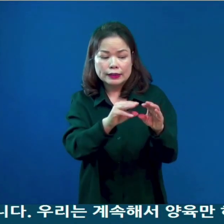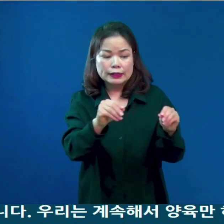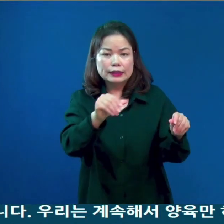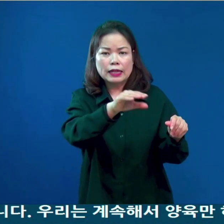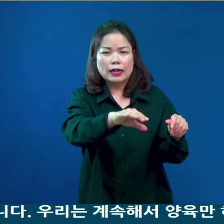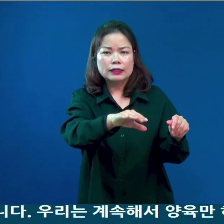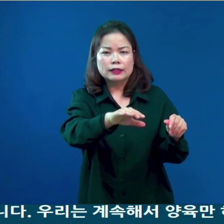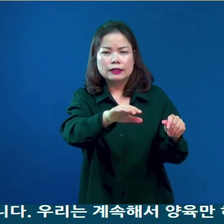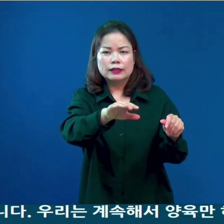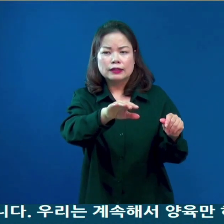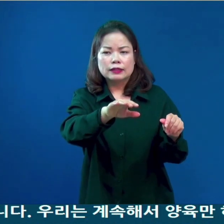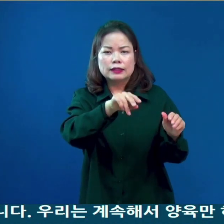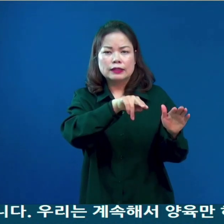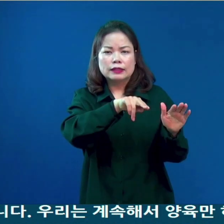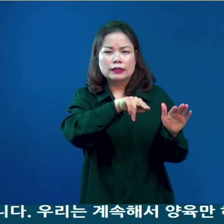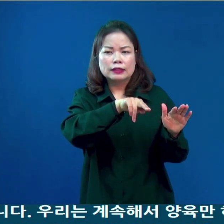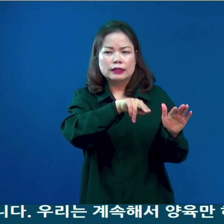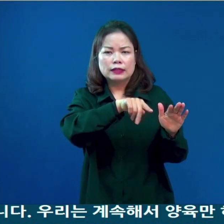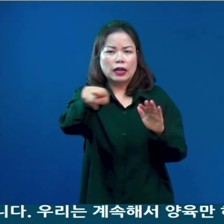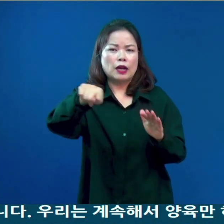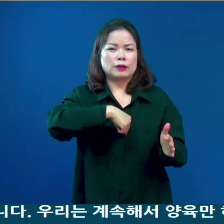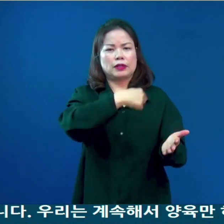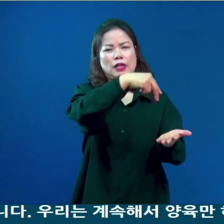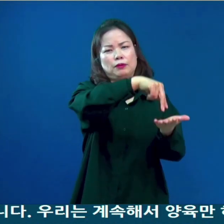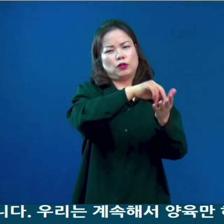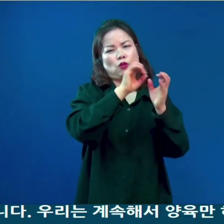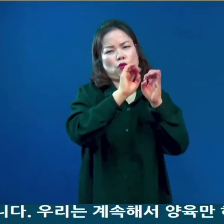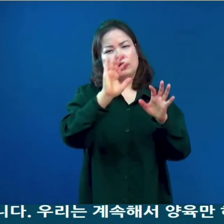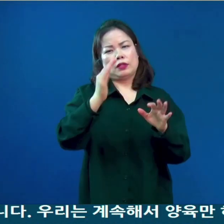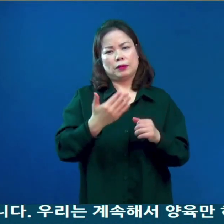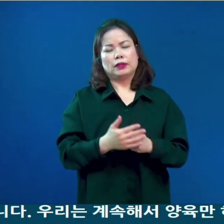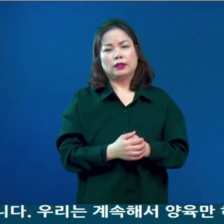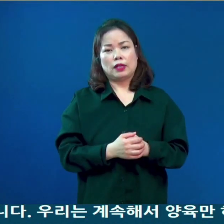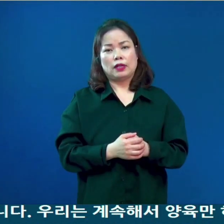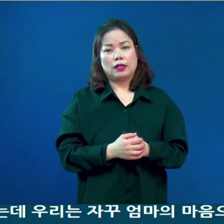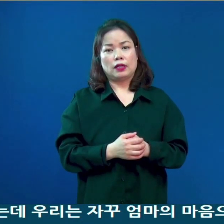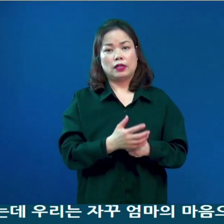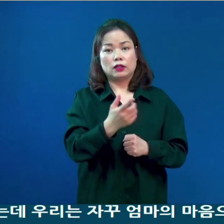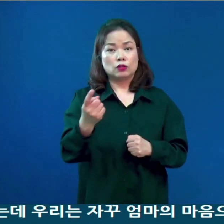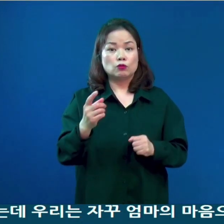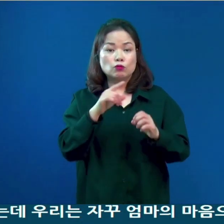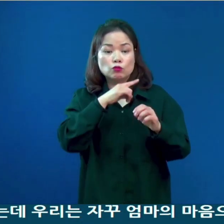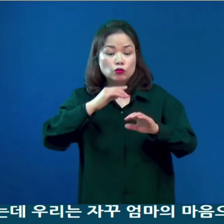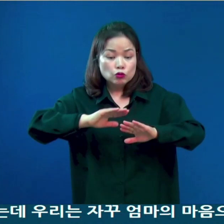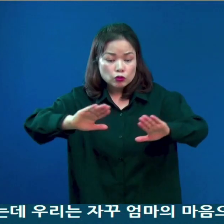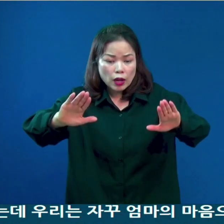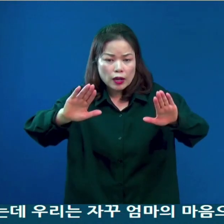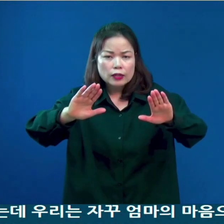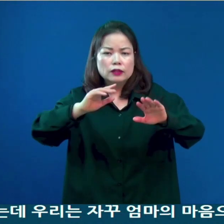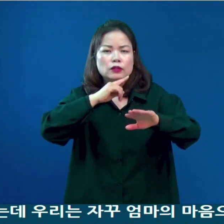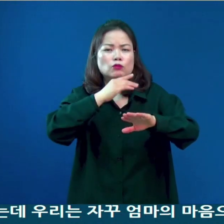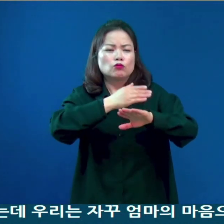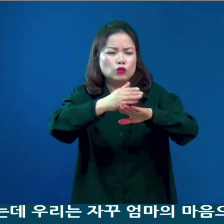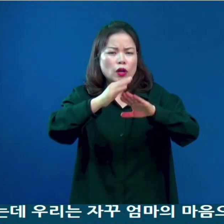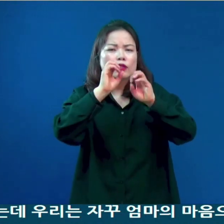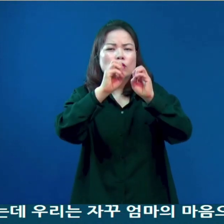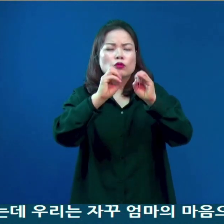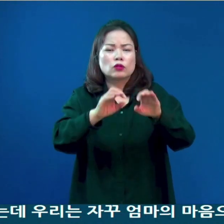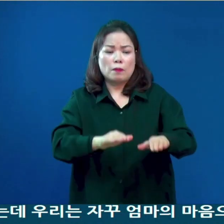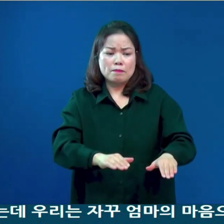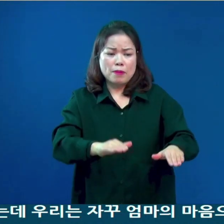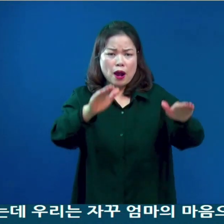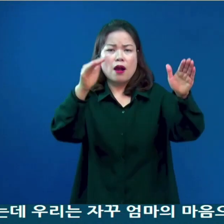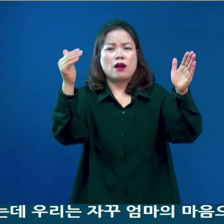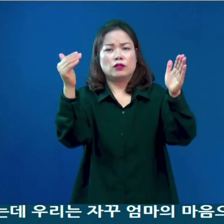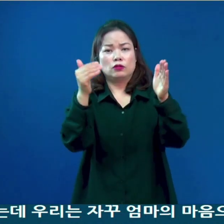땅을 나가면 자립 선교가 되는 겁니다. 마찬가지로 북한 선교도 이 교회들이 자라날 수 있도록